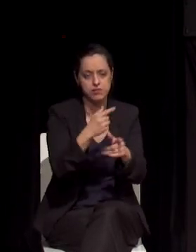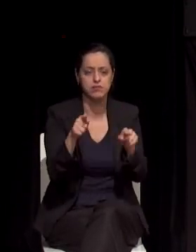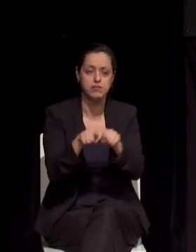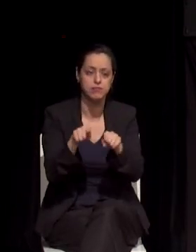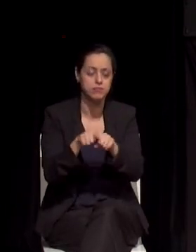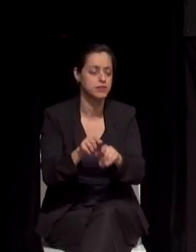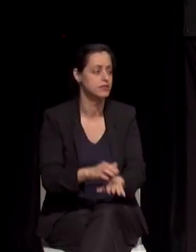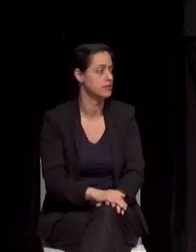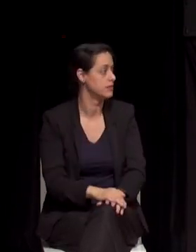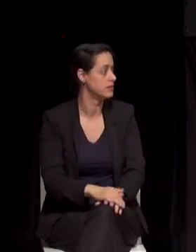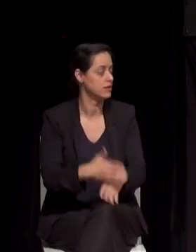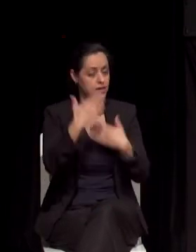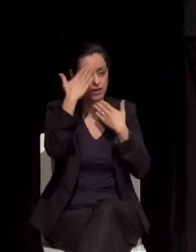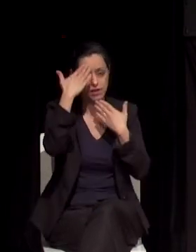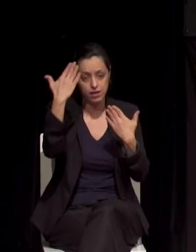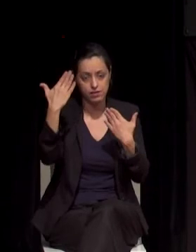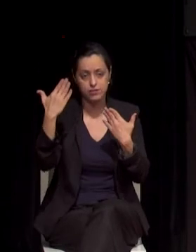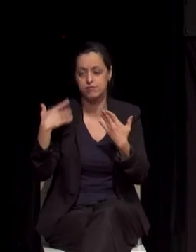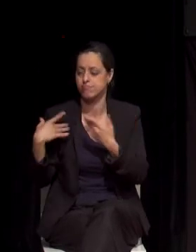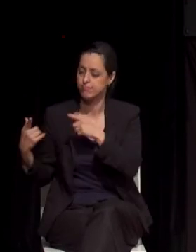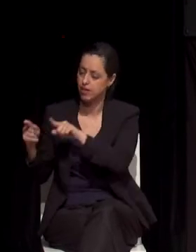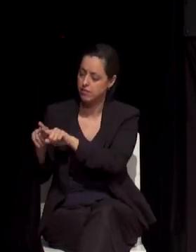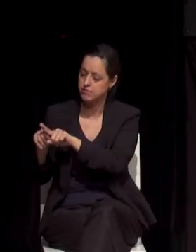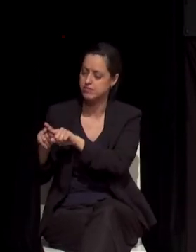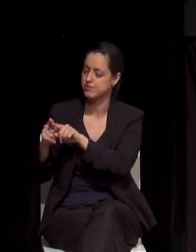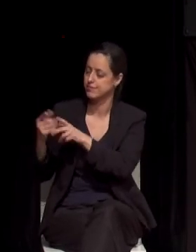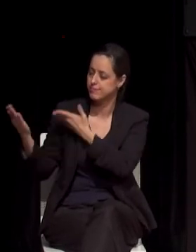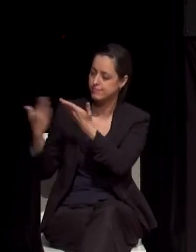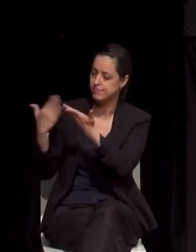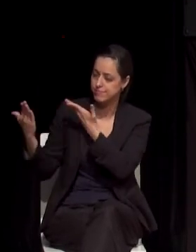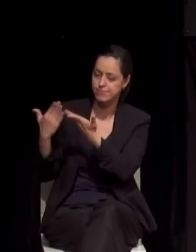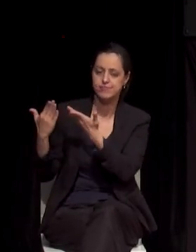agradeço às parceiras pelos esclarecimentos.